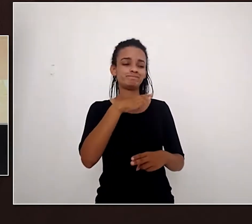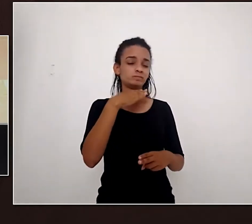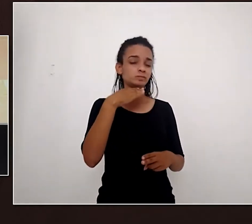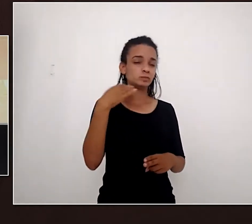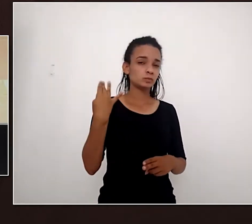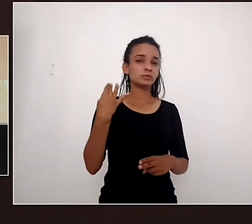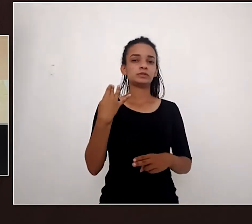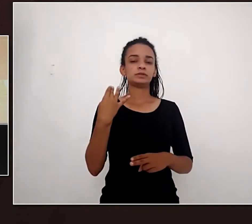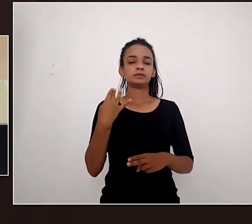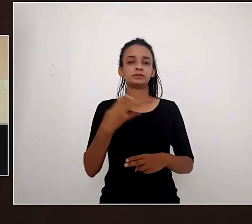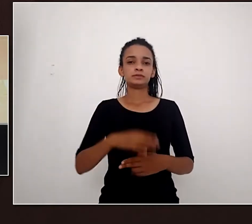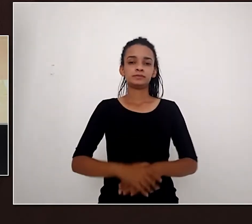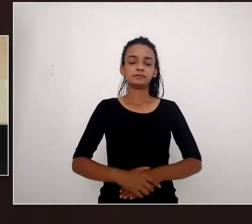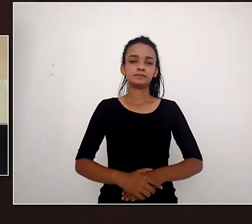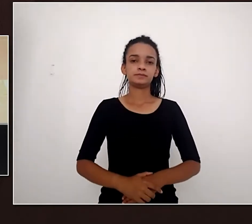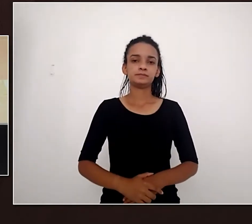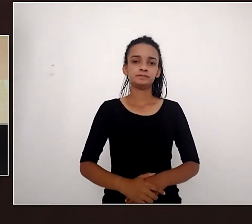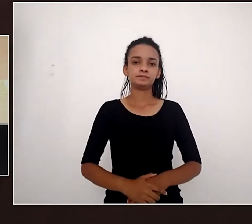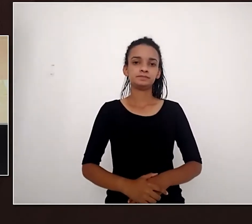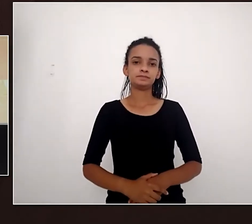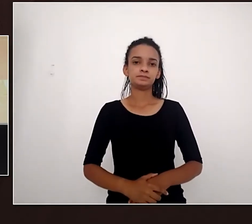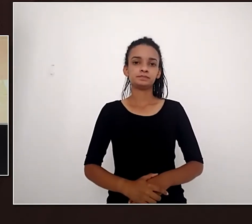um só Deus, né?